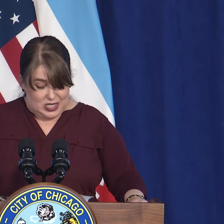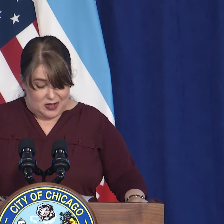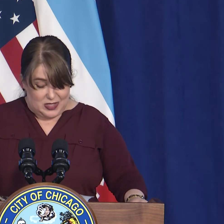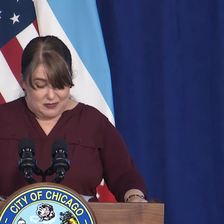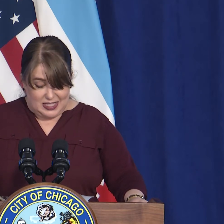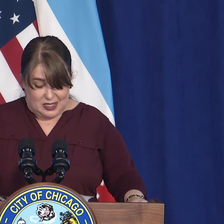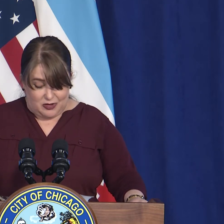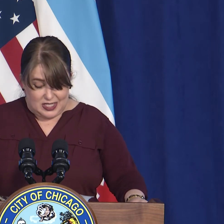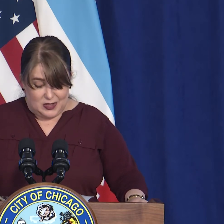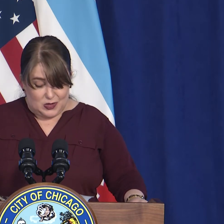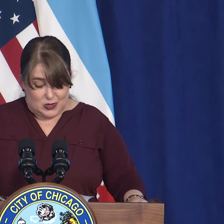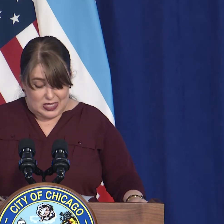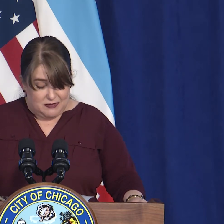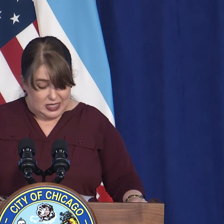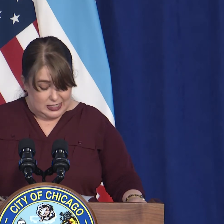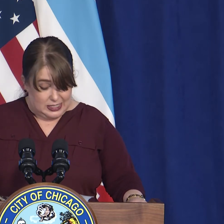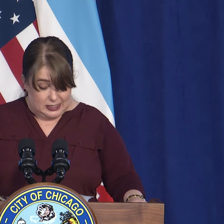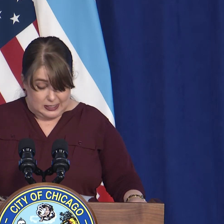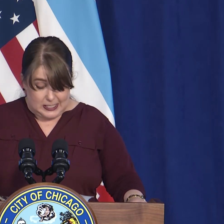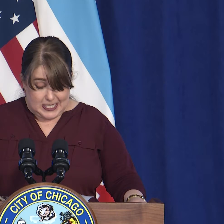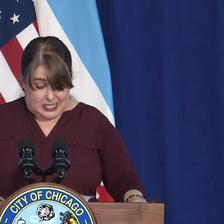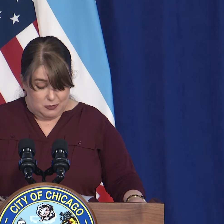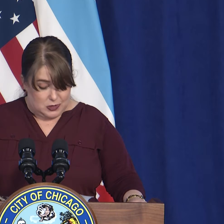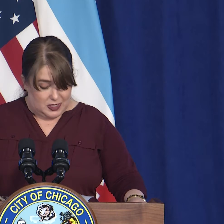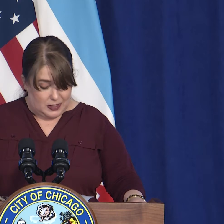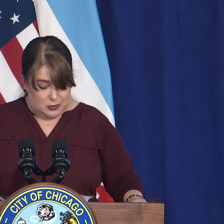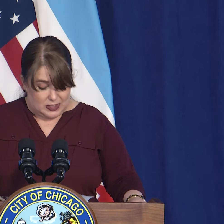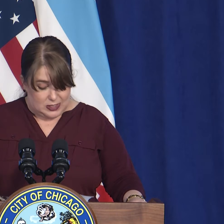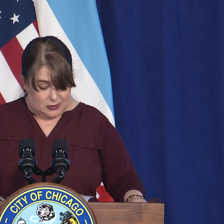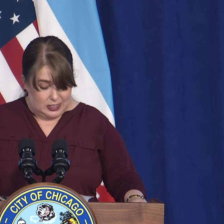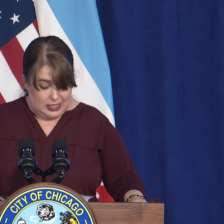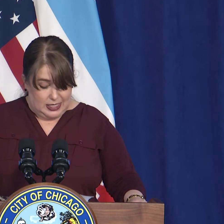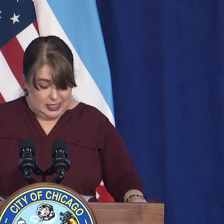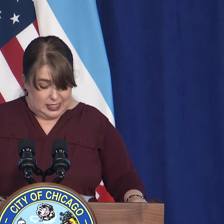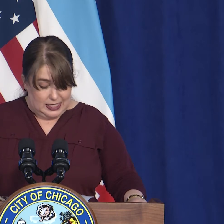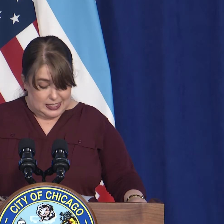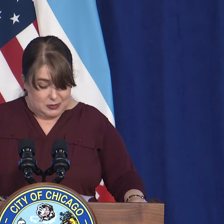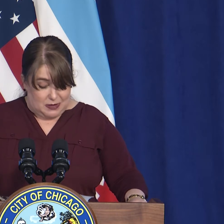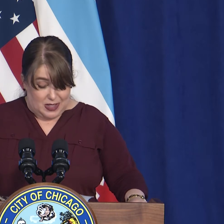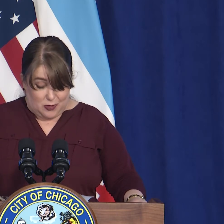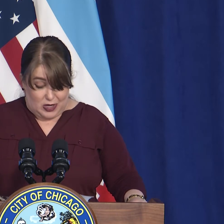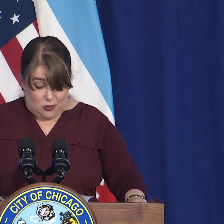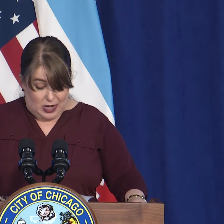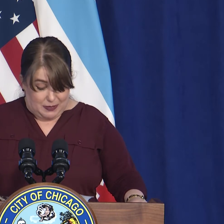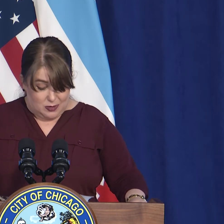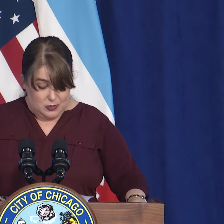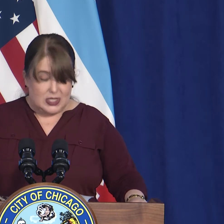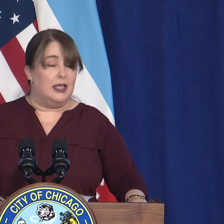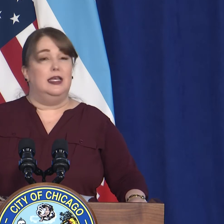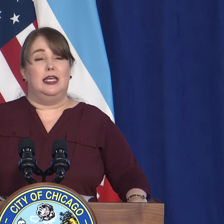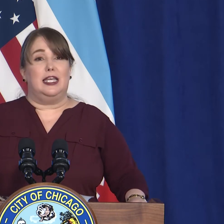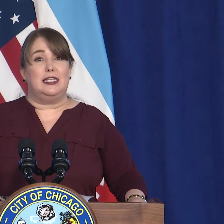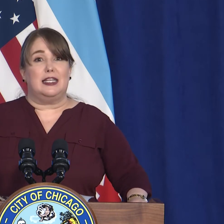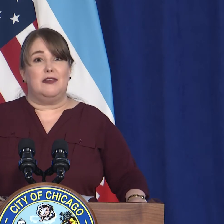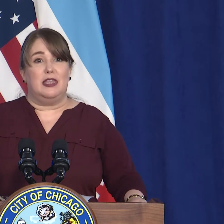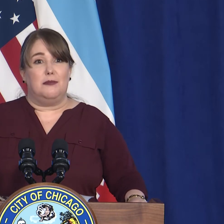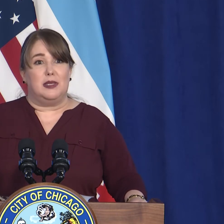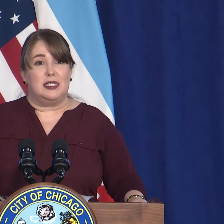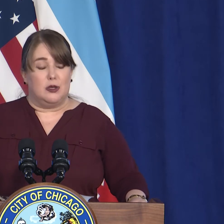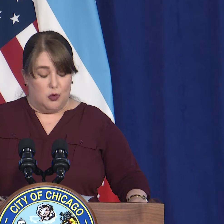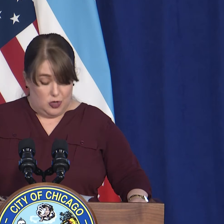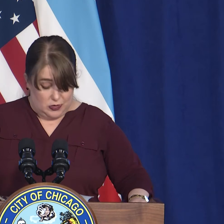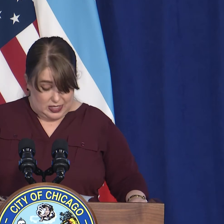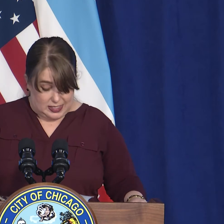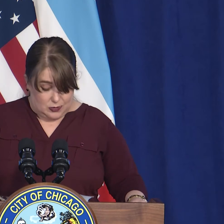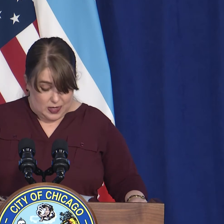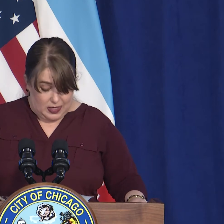ciudad de Chicago también está ofreciendo otros incentivos para vacunación. Estamos hablando de Lollapalooza. Esta actividad